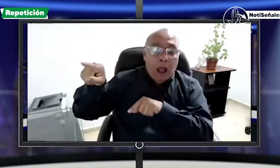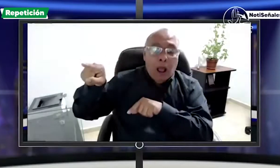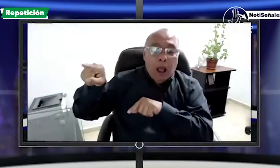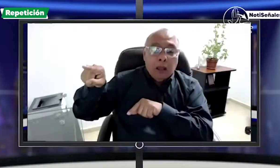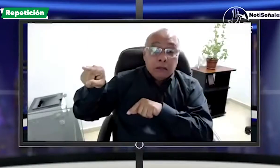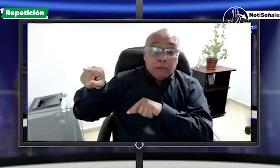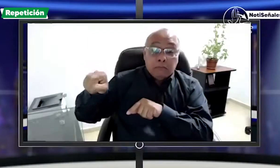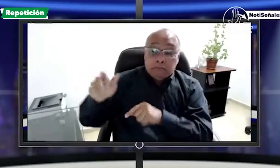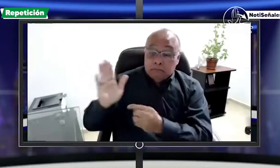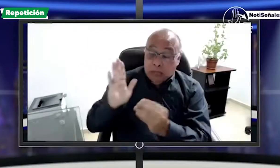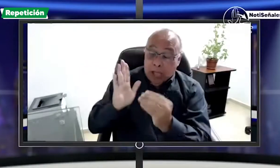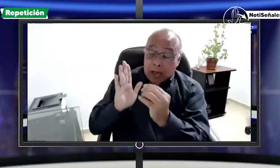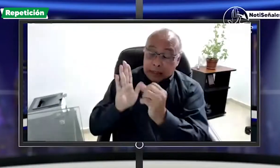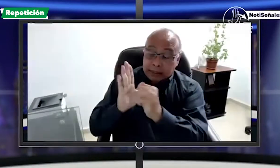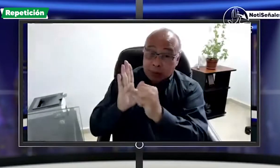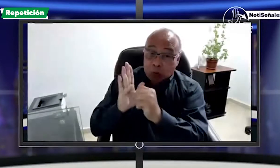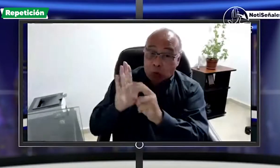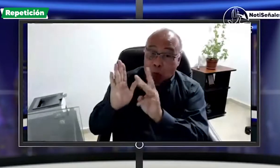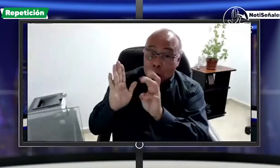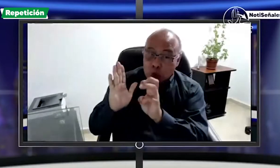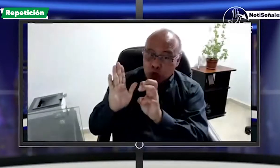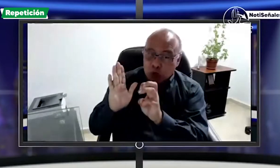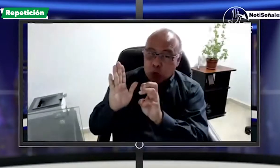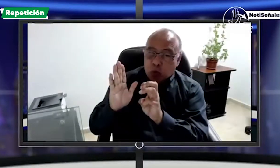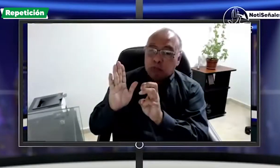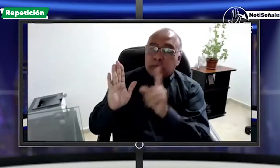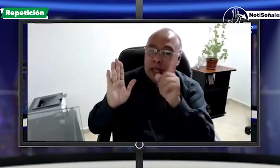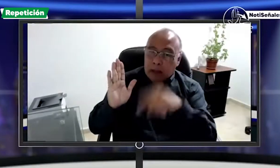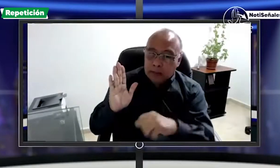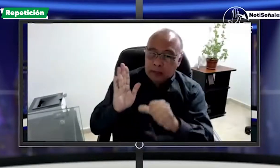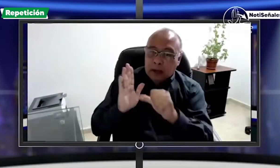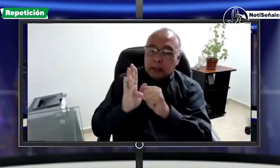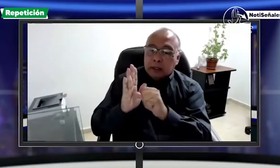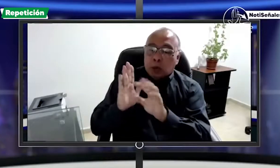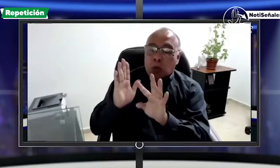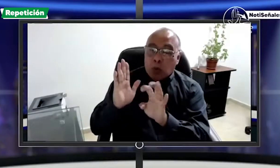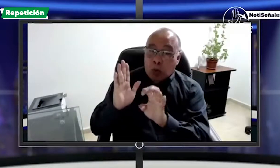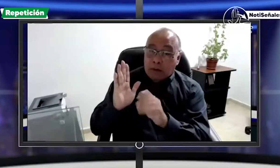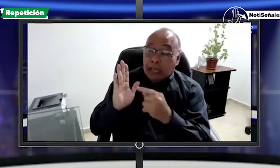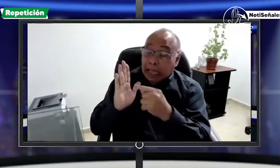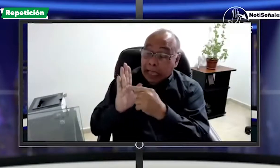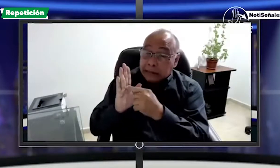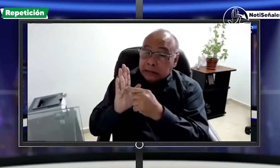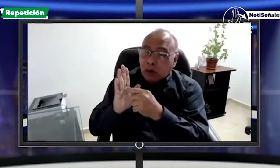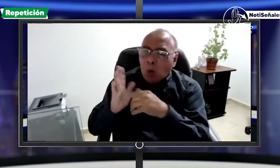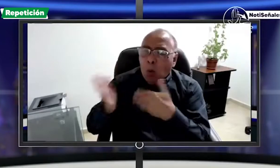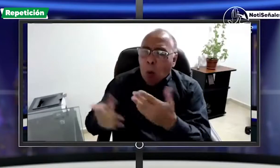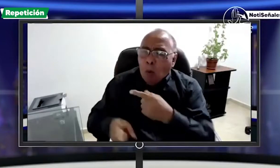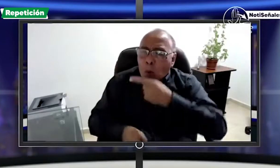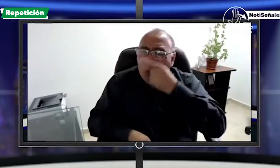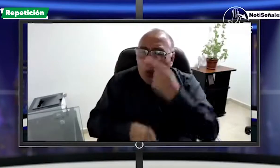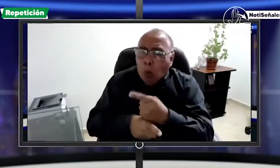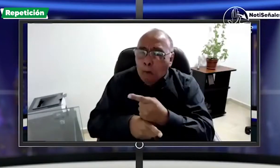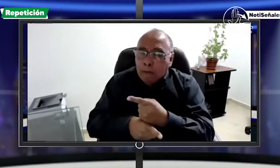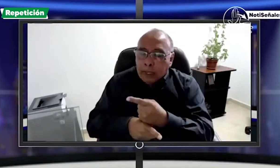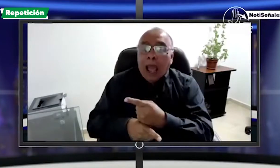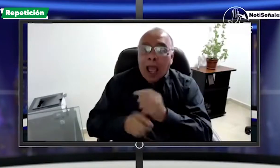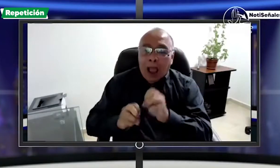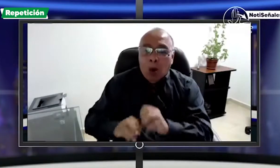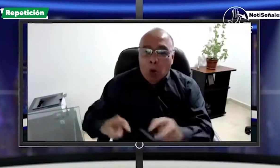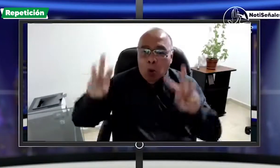sabemos Que es un instrumento Legal Que viene desde La organización De las naciones unidas Y allí En ese artículo Ocho Y el